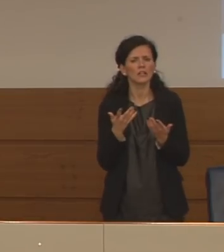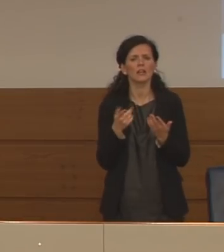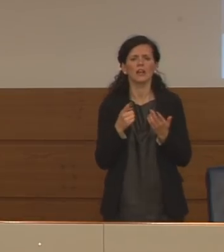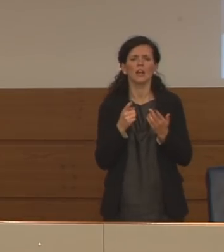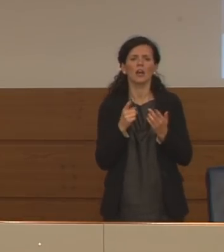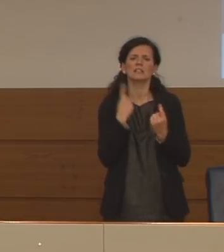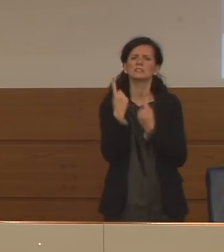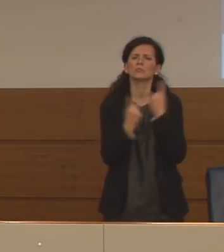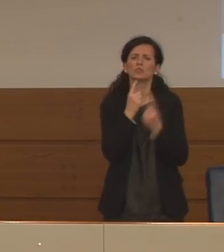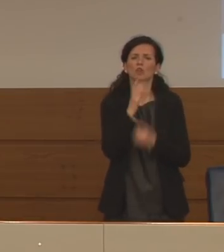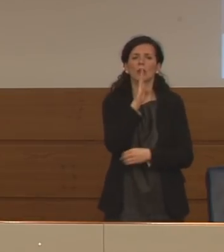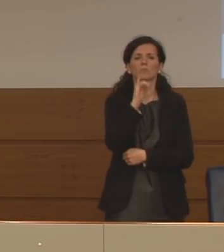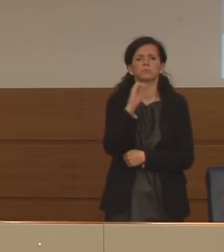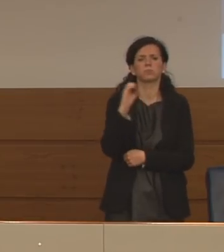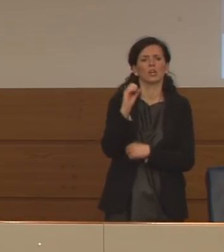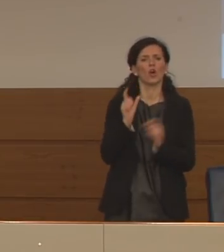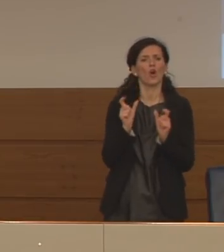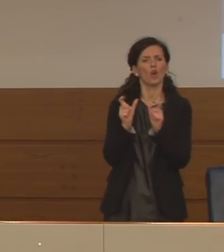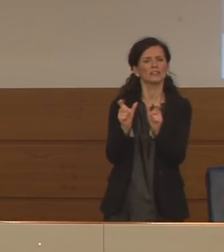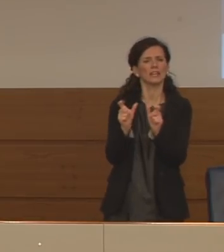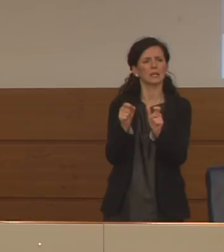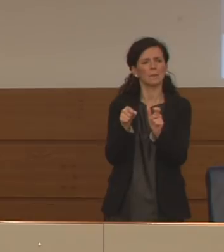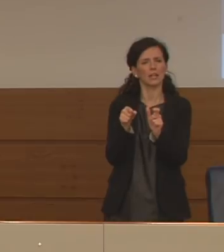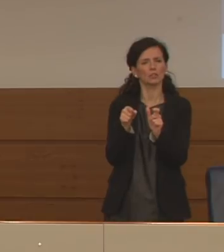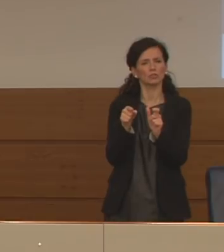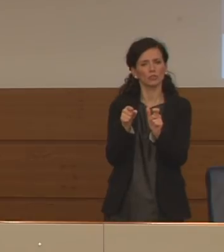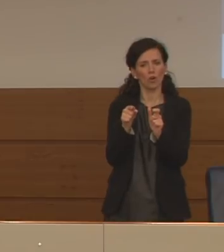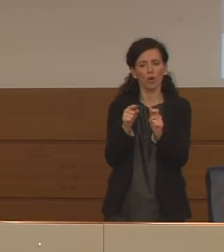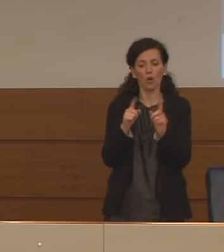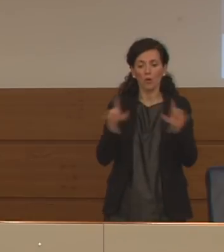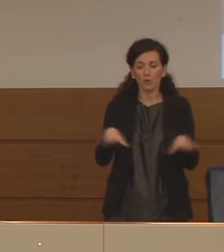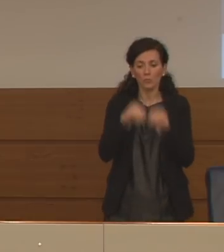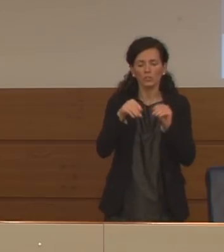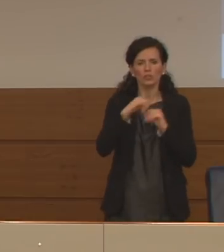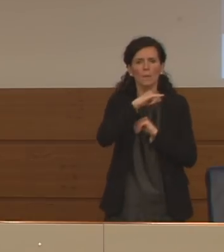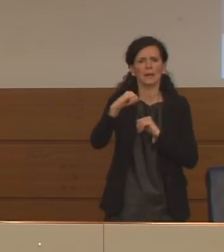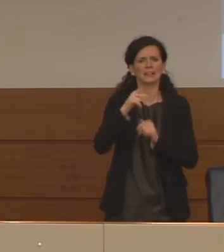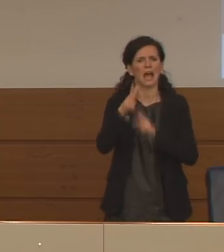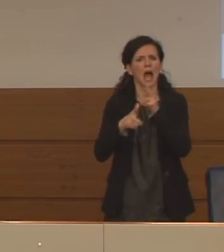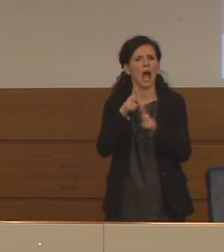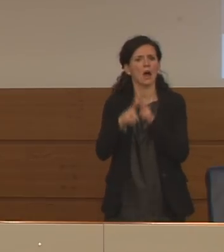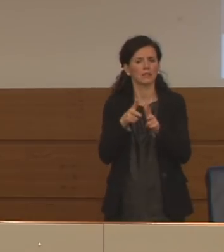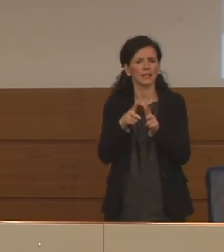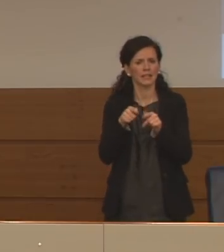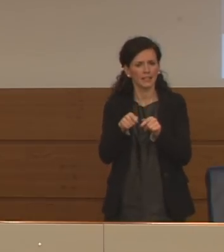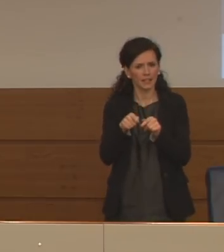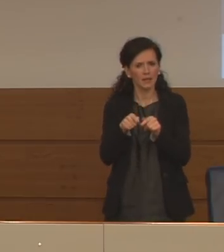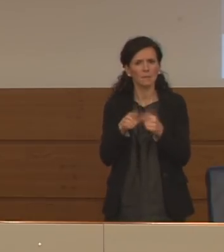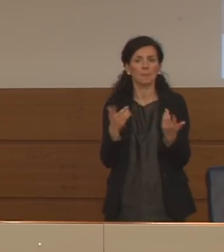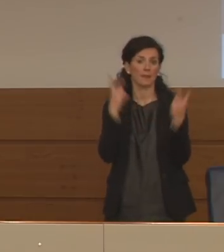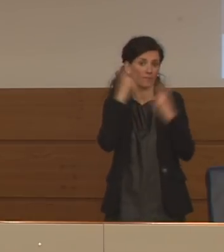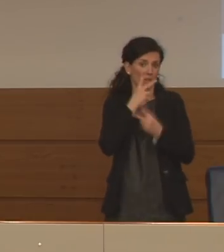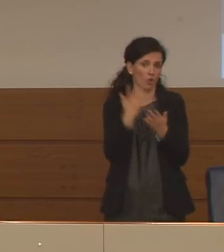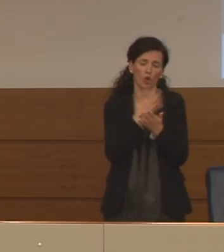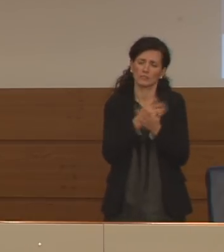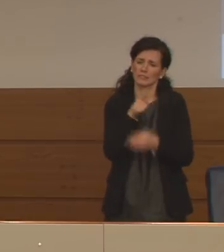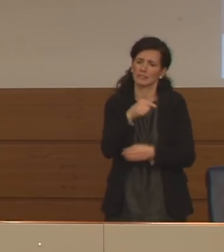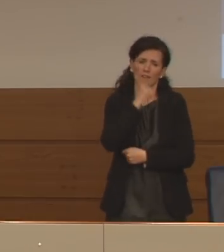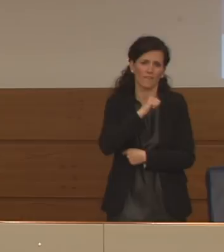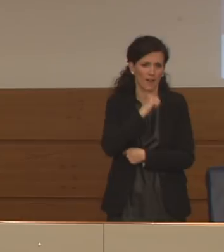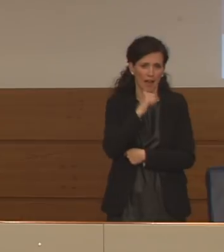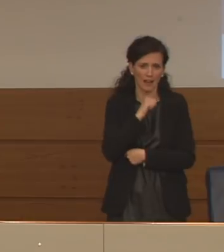biocontenimento su tutto il paese a partire da metà aprile sono delle fec news che vanno